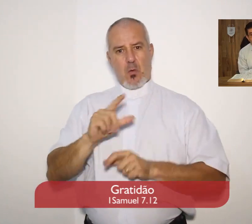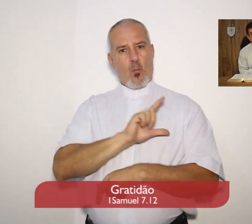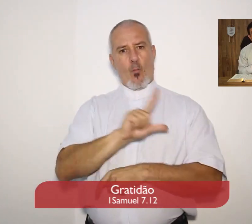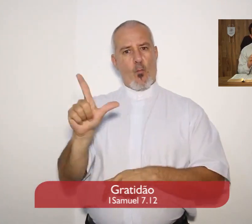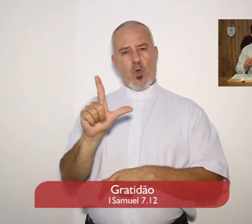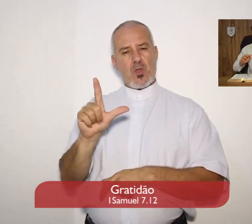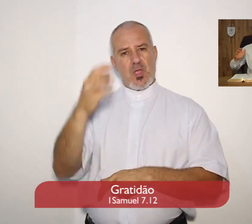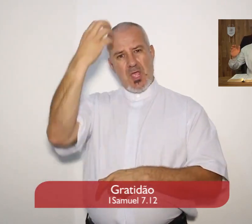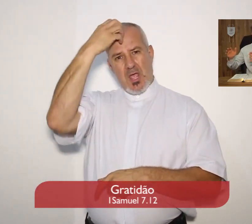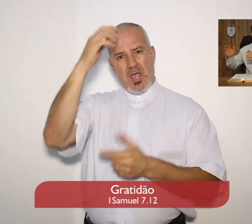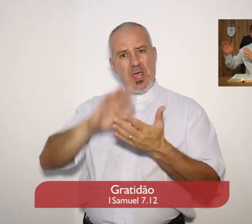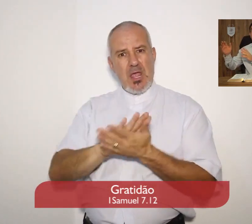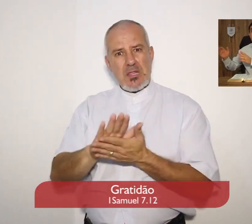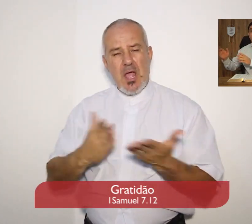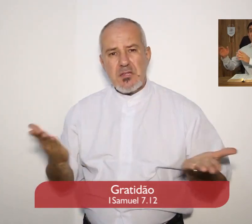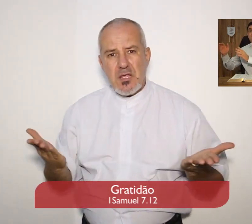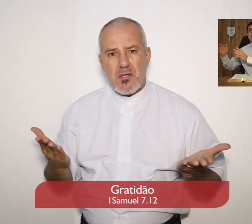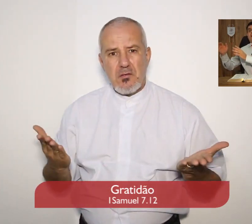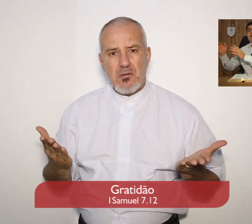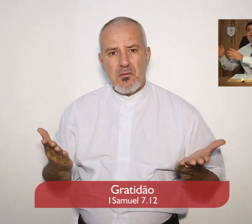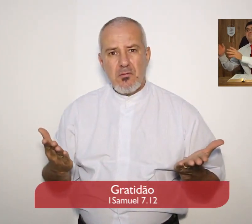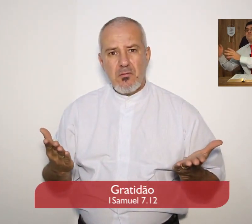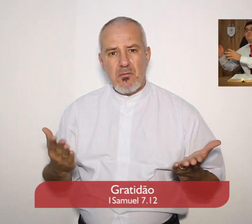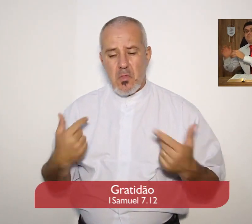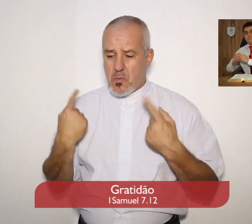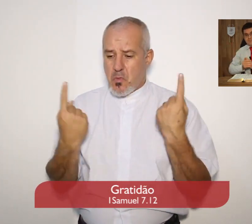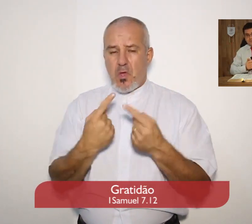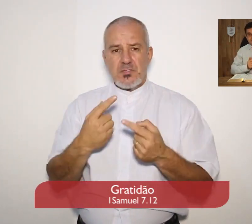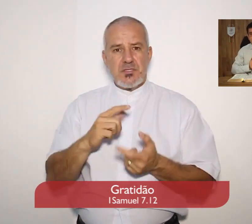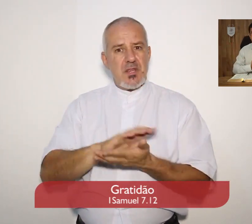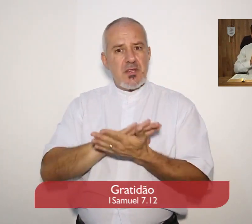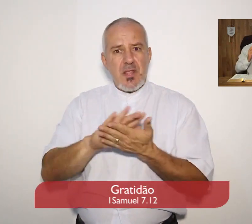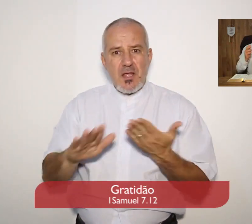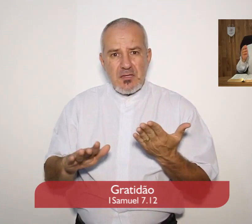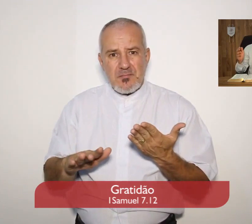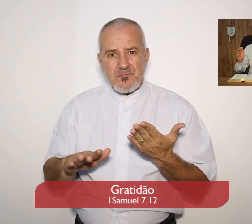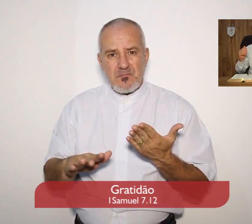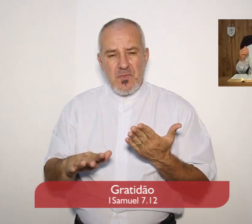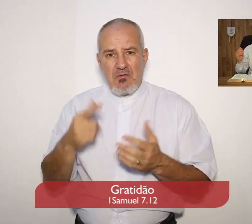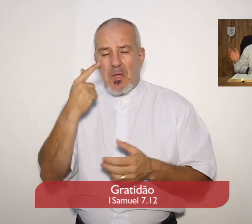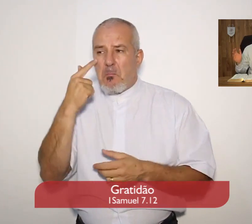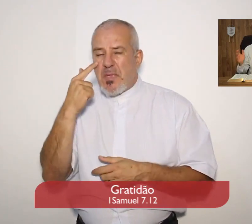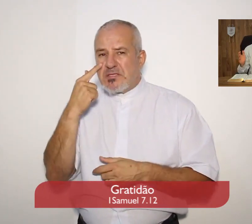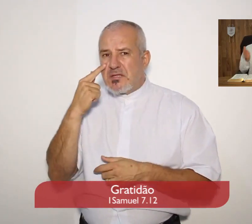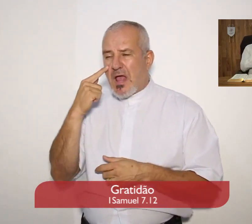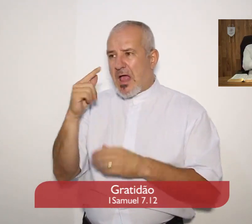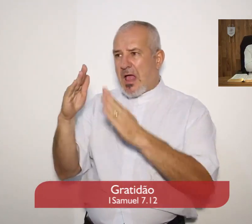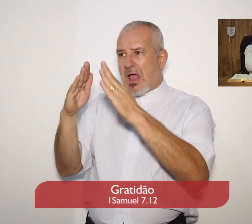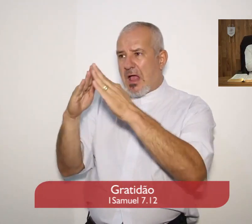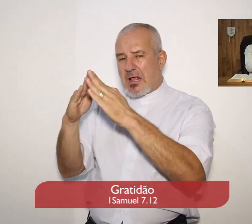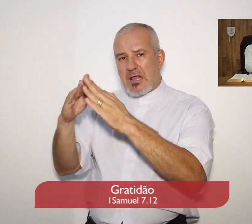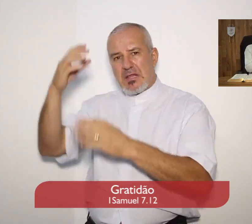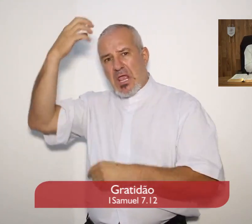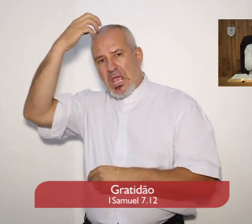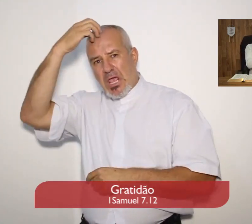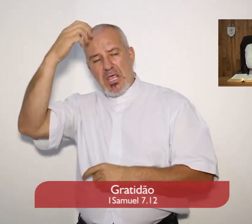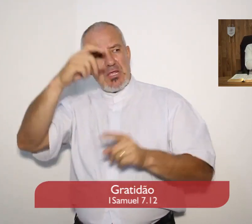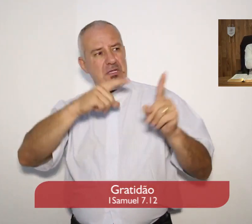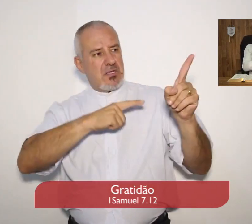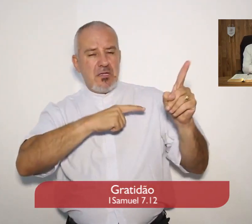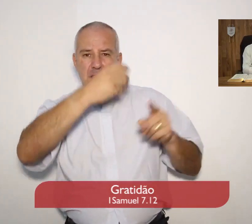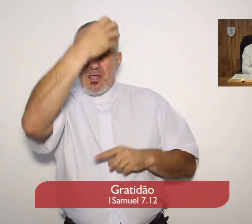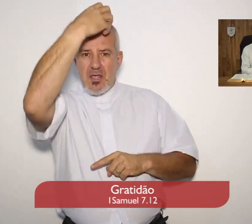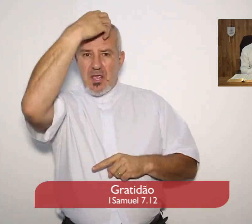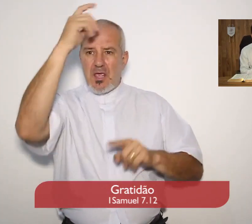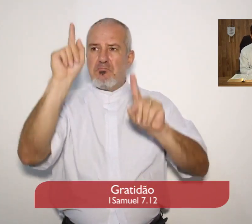vezes nós ficamos sempre olhando para a casa do vizinho. Isso é uma coisa terrível. Acontece também dentro